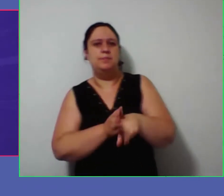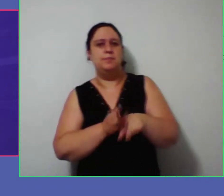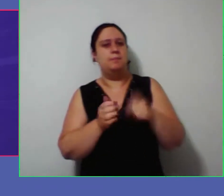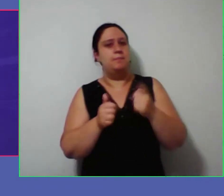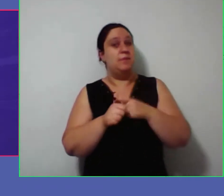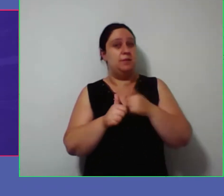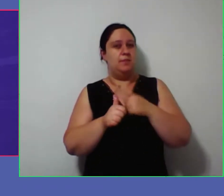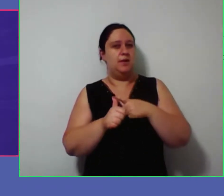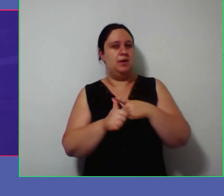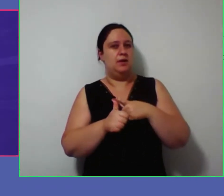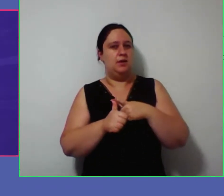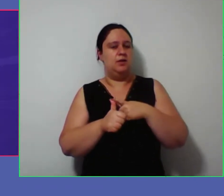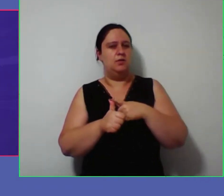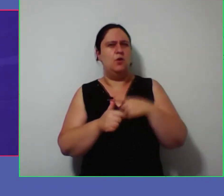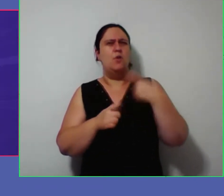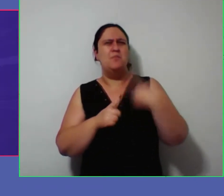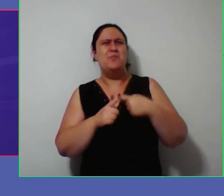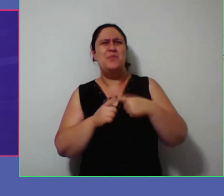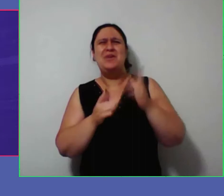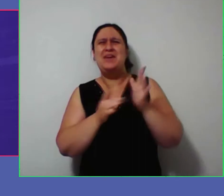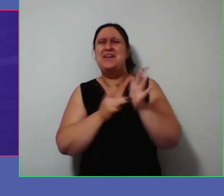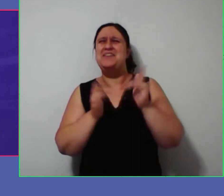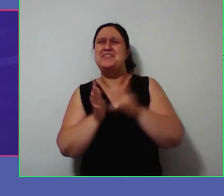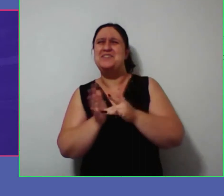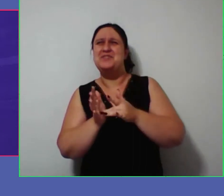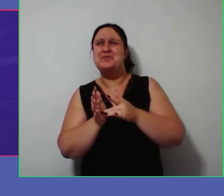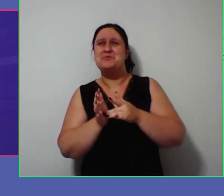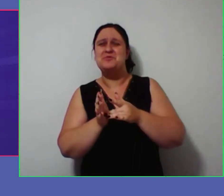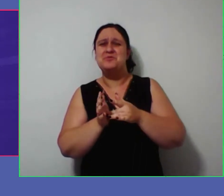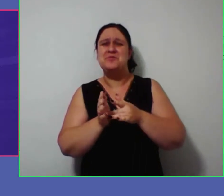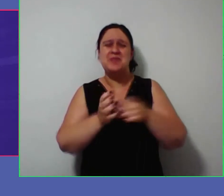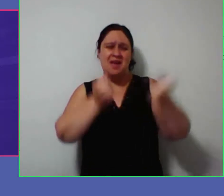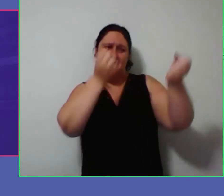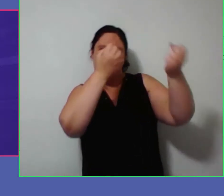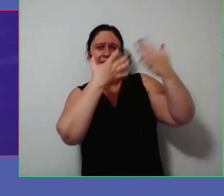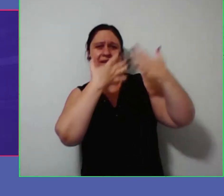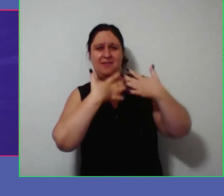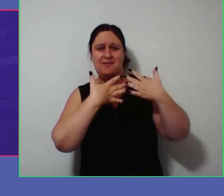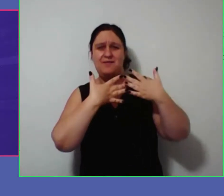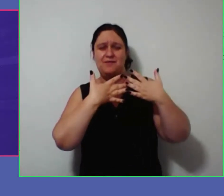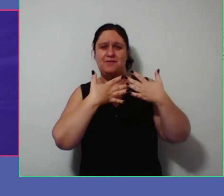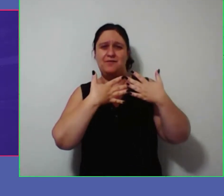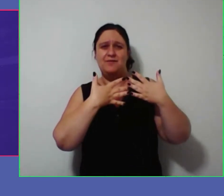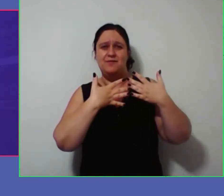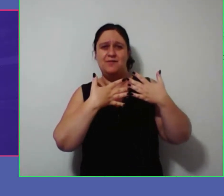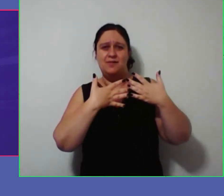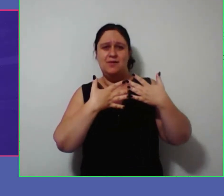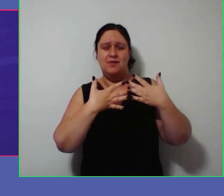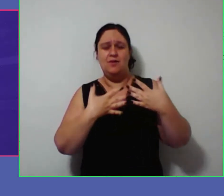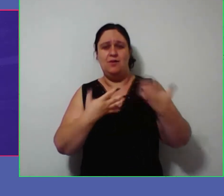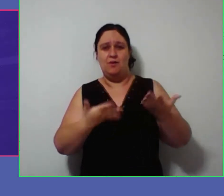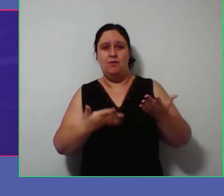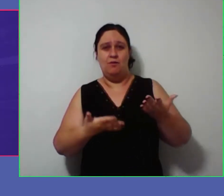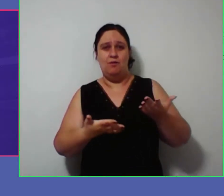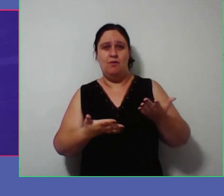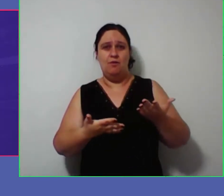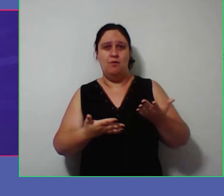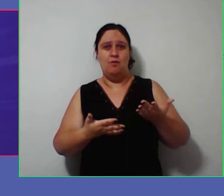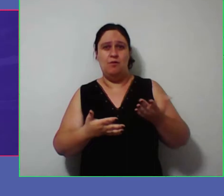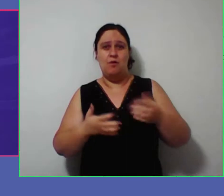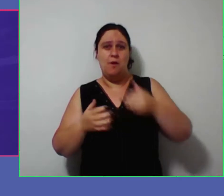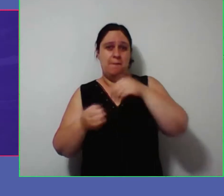Jesus não revelou essa grande revelação que está no seu coração, que é o seu mistério,